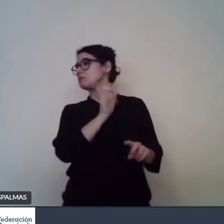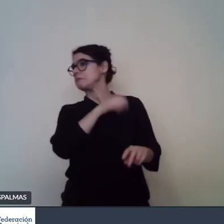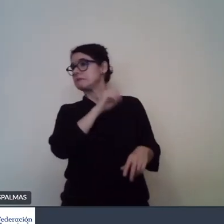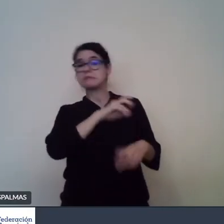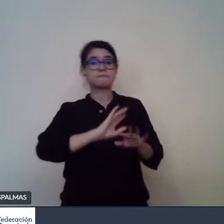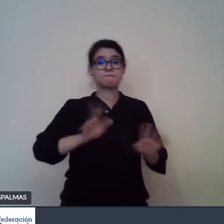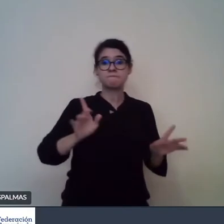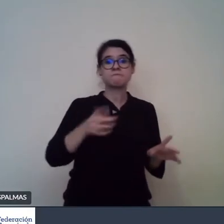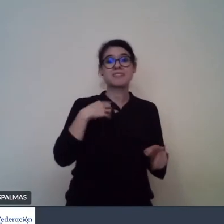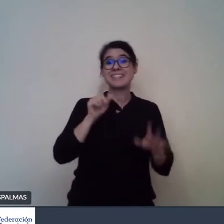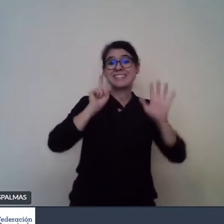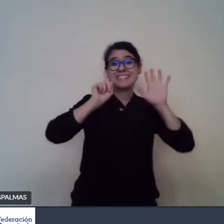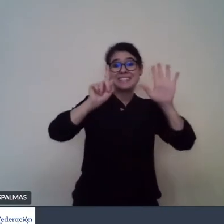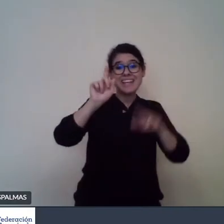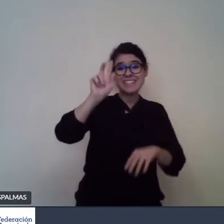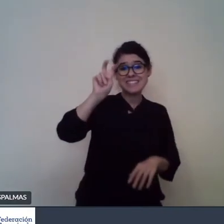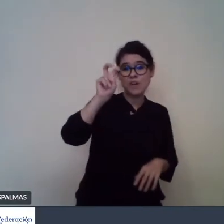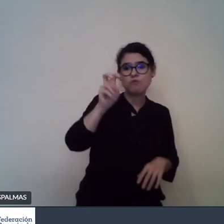marcador.